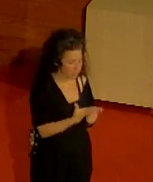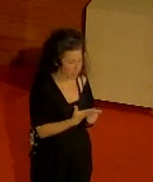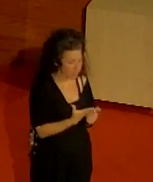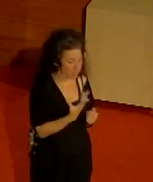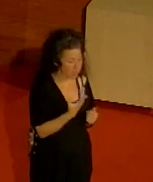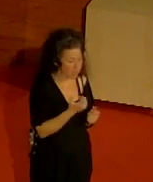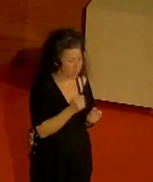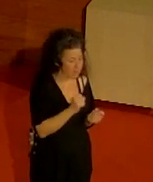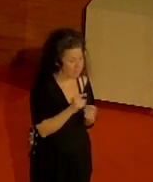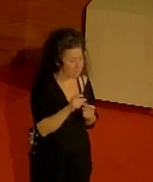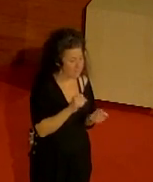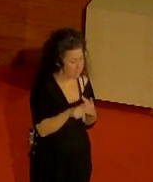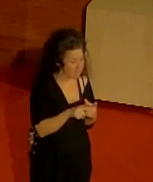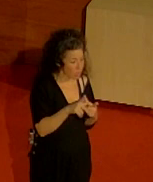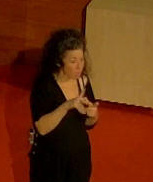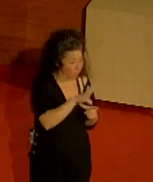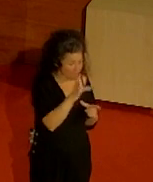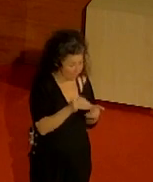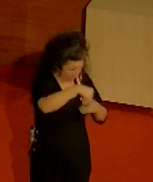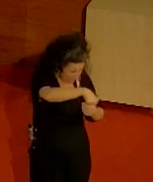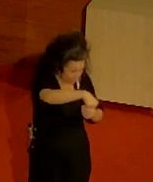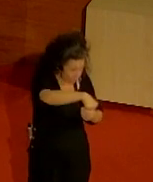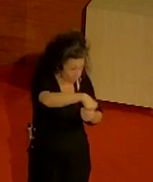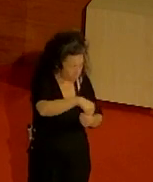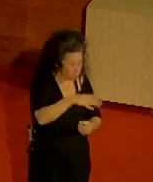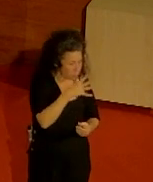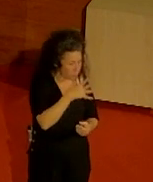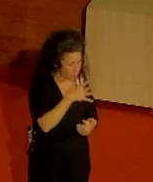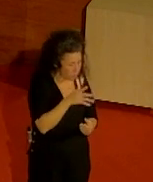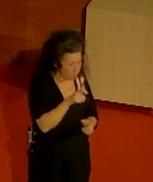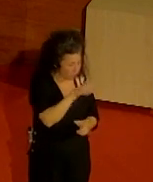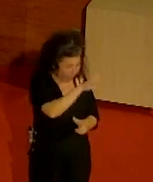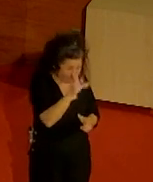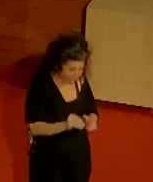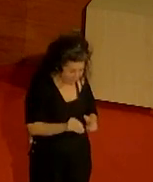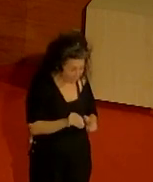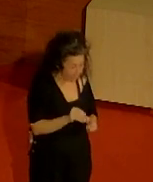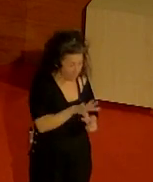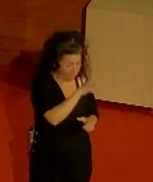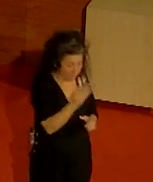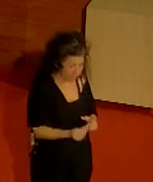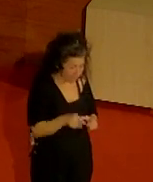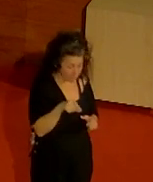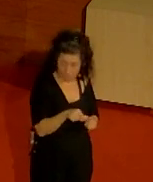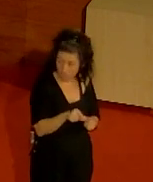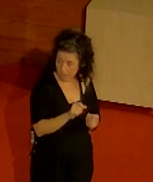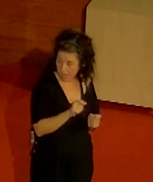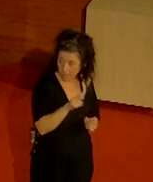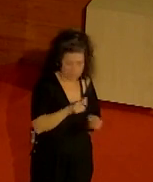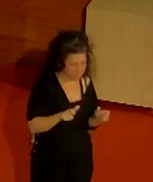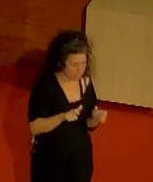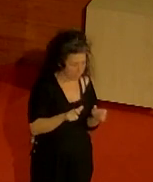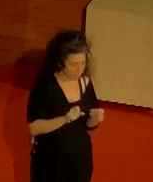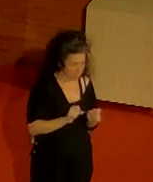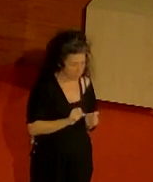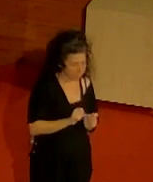África. ¿Por qué? Porque hay muchísima más gente que se mueve dentro de África, dentro de diferentes países europeos, que